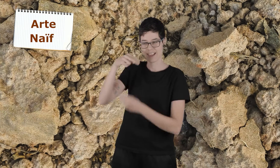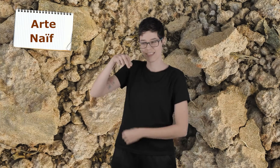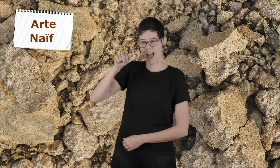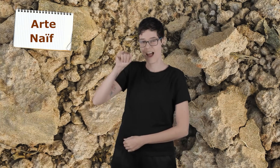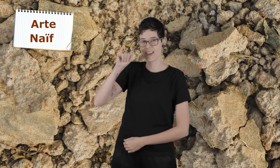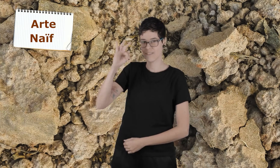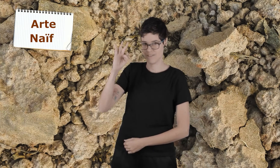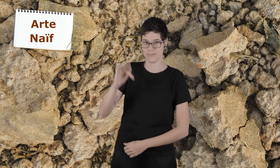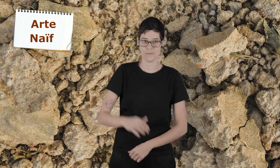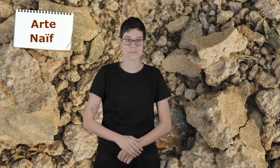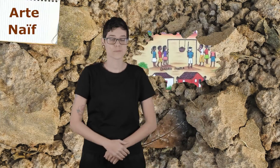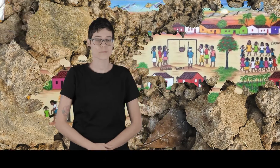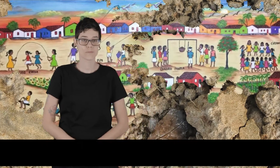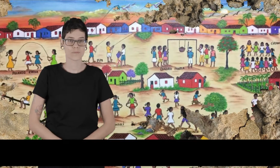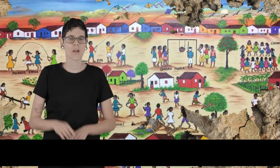Arte naif.